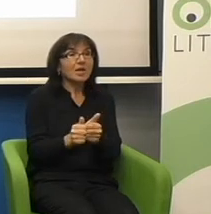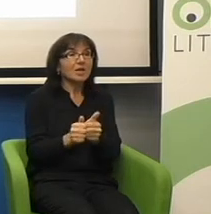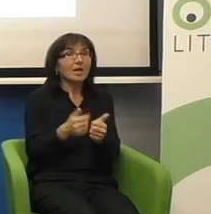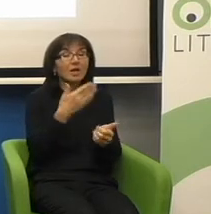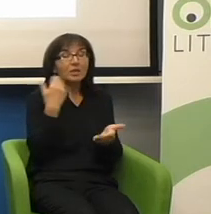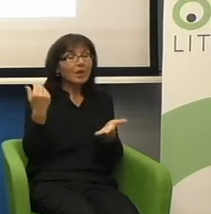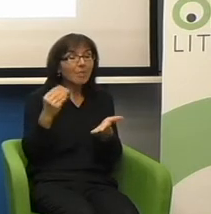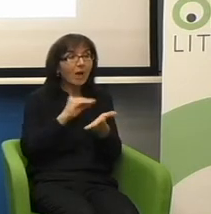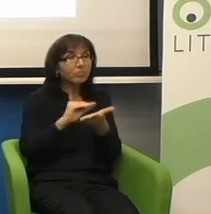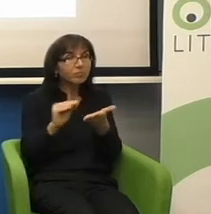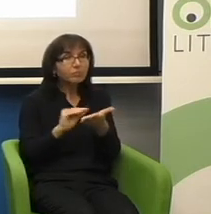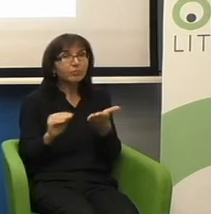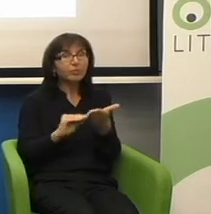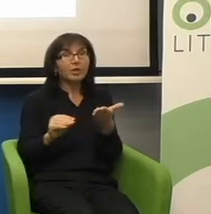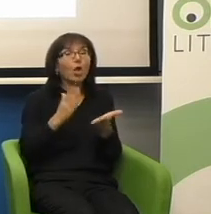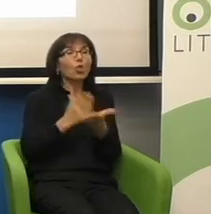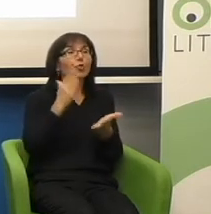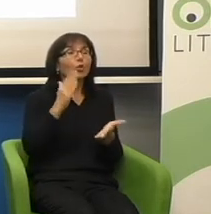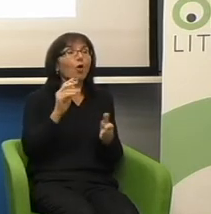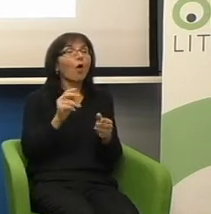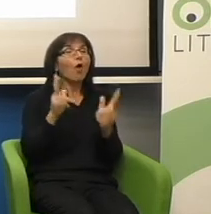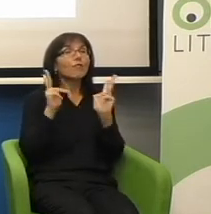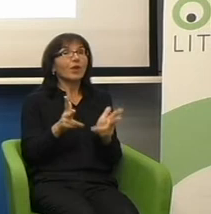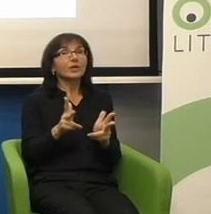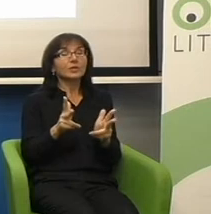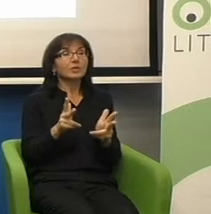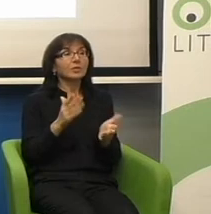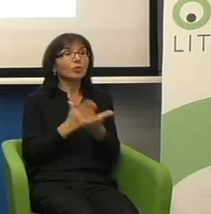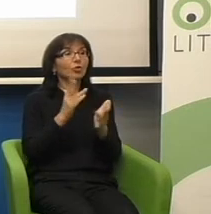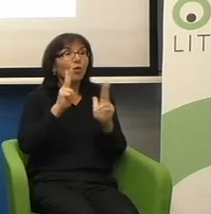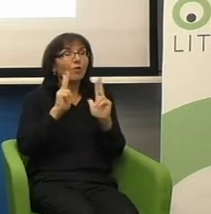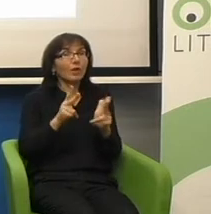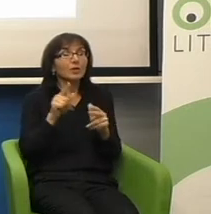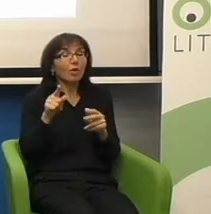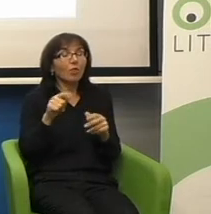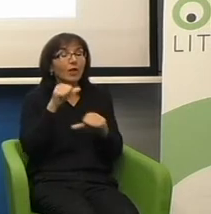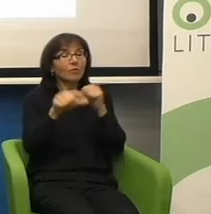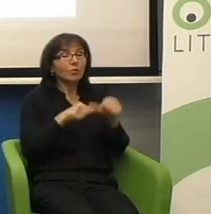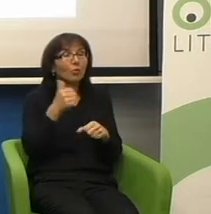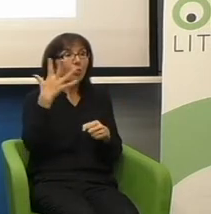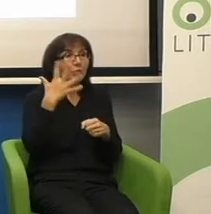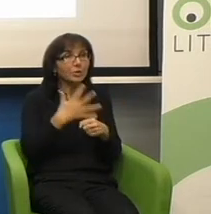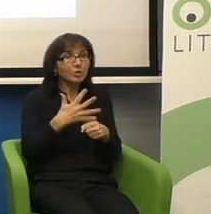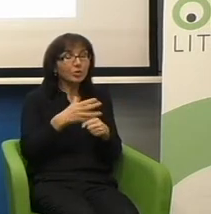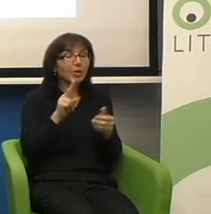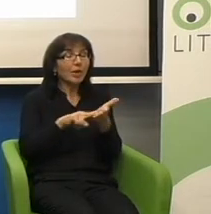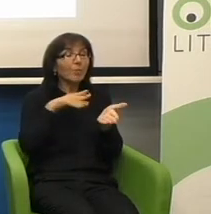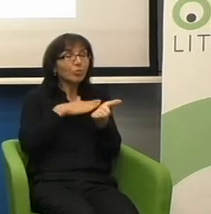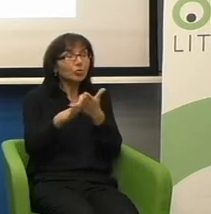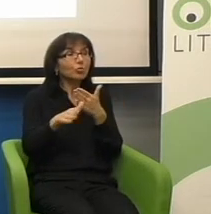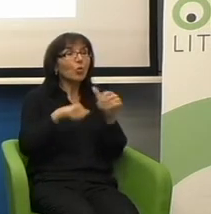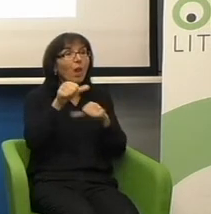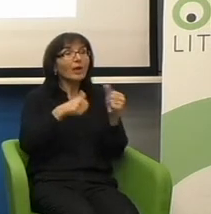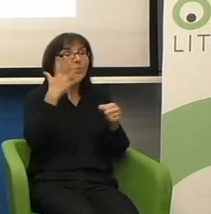nie udajemy, że wiemy coś więcej niż wiemy. My podajemy fakty, my wiemy, że ona w roku 50, na początku lat